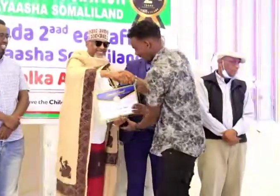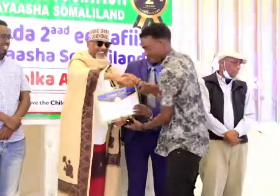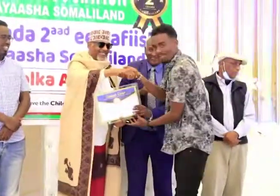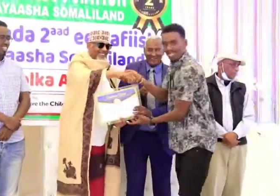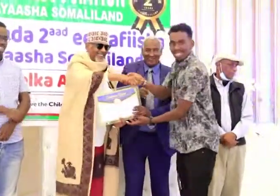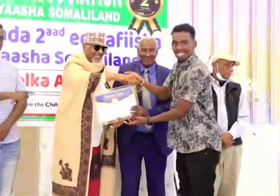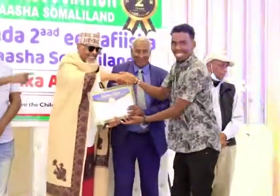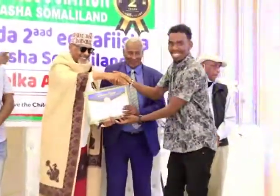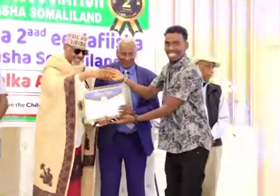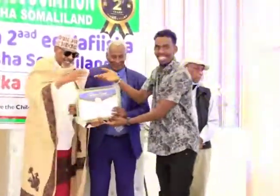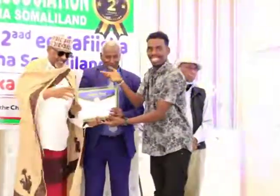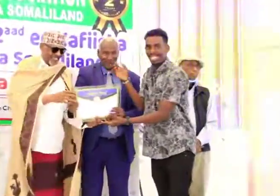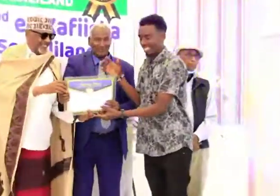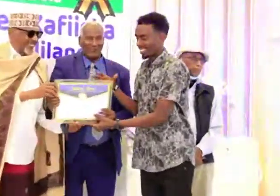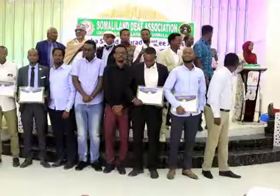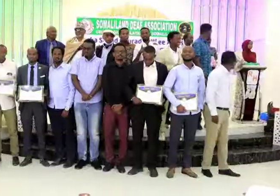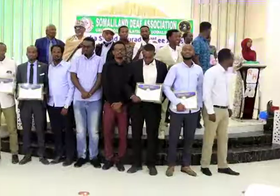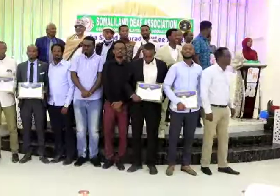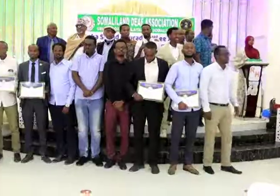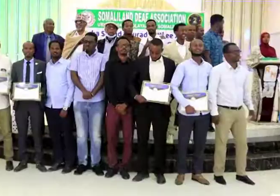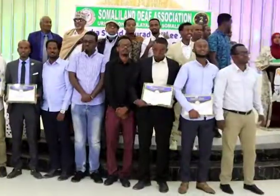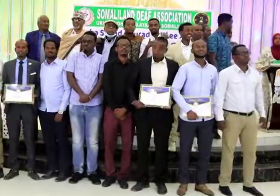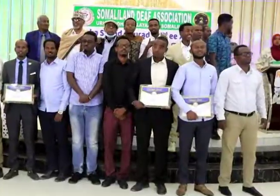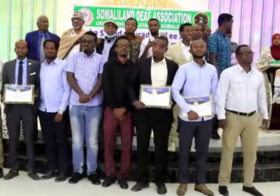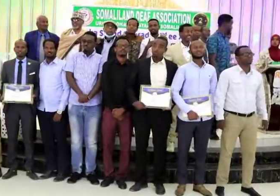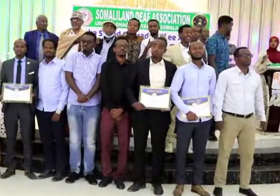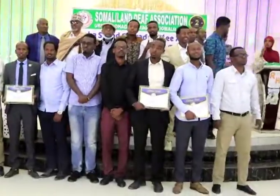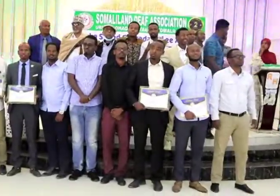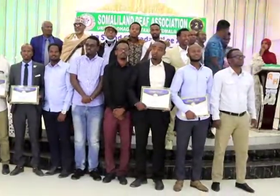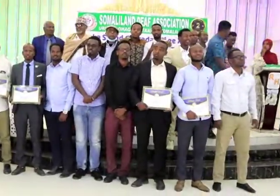baahiyaha gaarka qaba Cabdirsaaq Umar Micad Awliyo Boora.